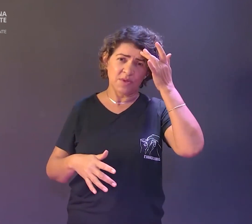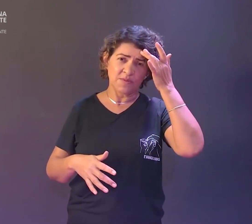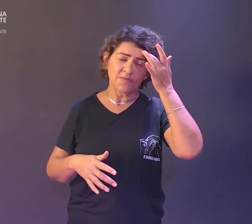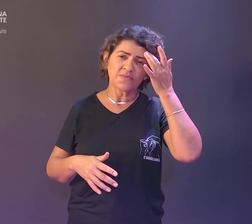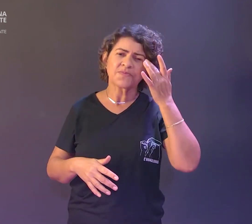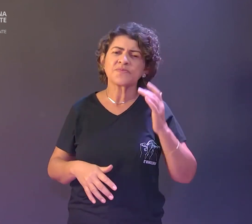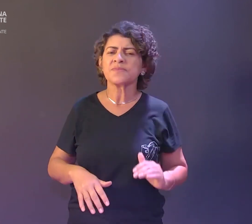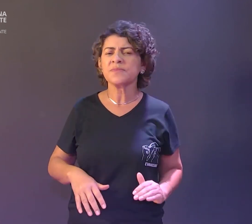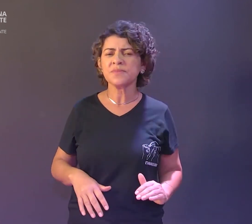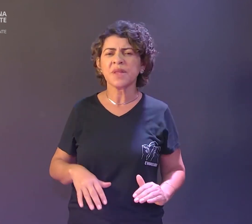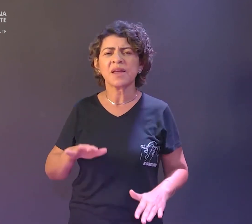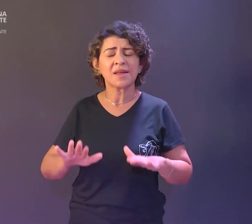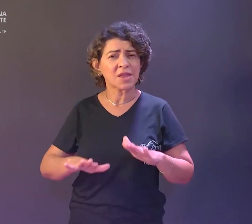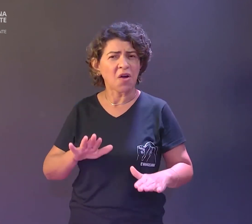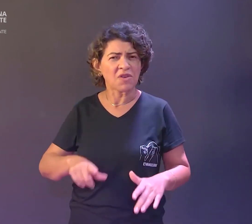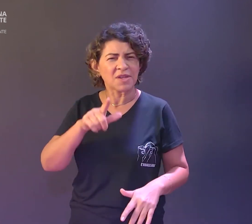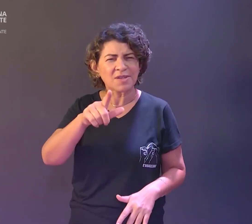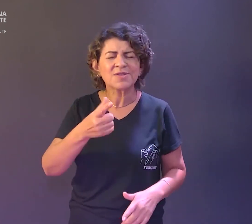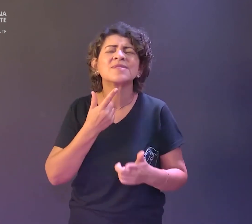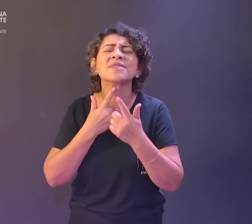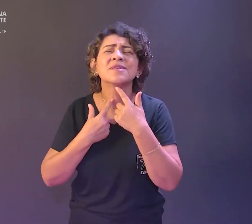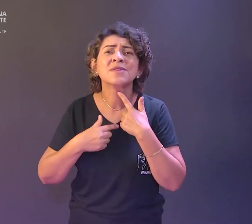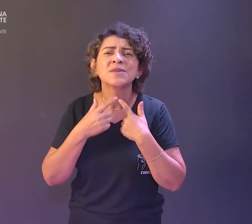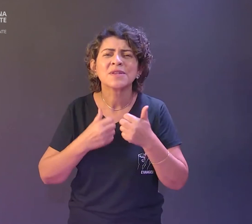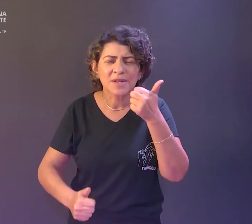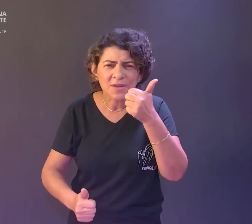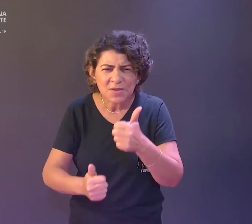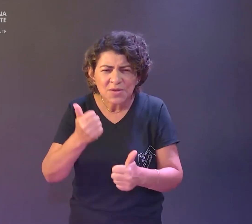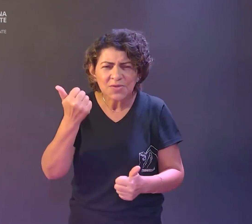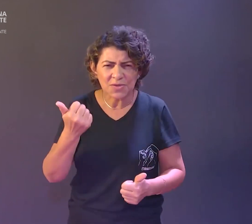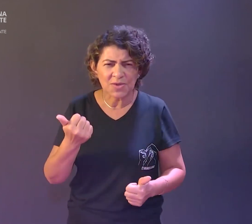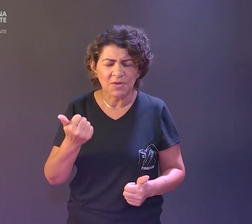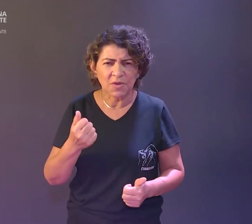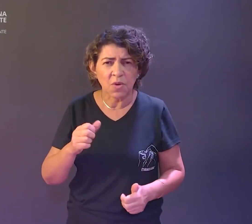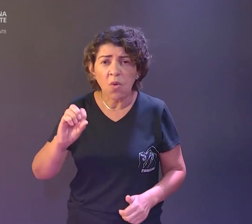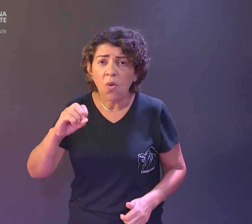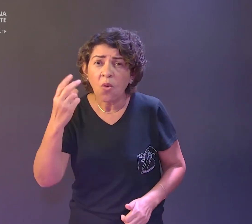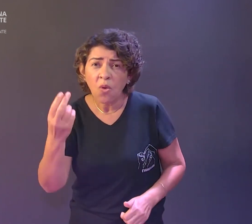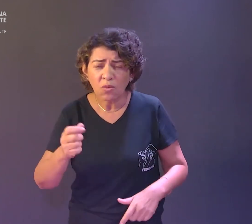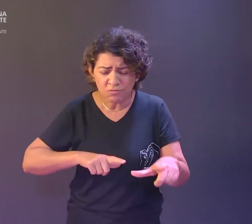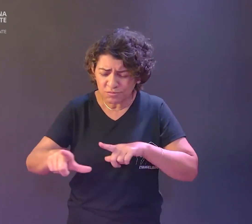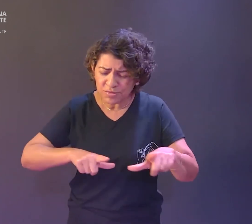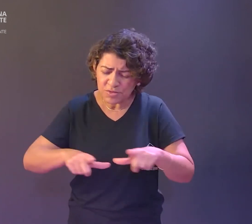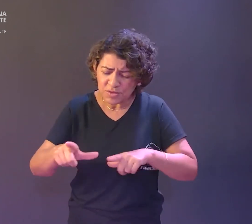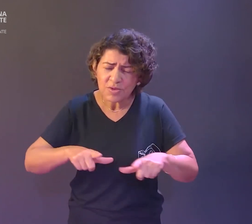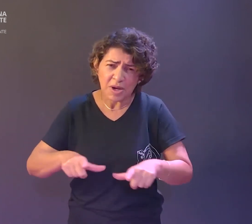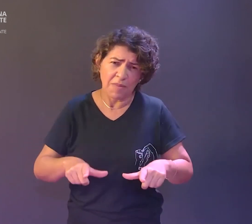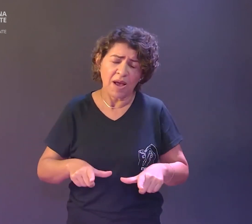que consome seus pensamentos, ou a sua empresa que consome todas as suas energias. Qualquer